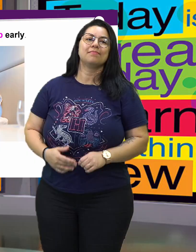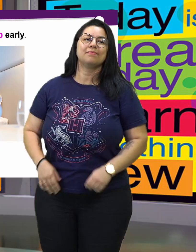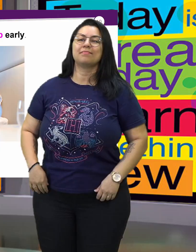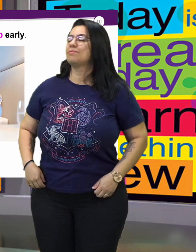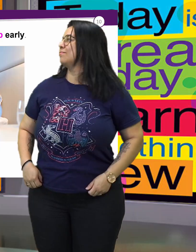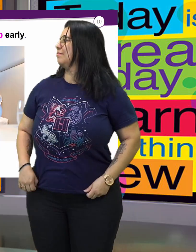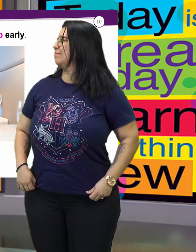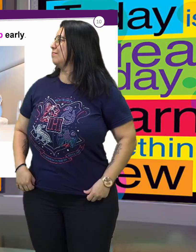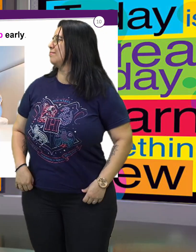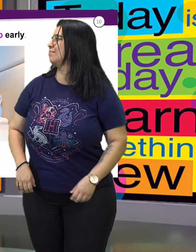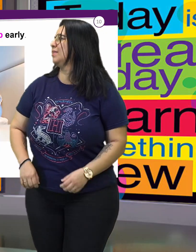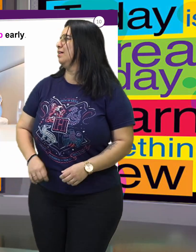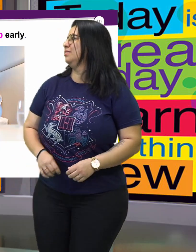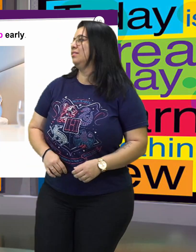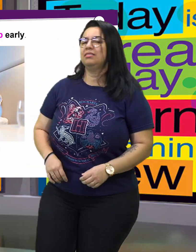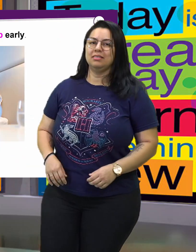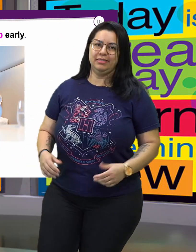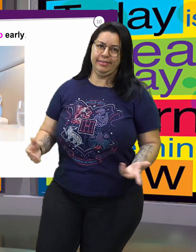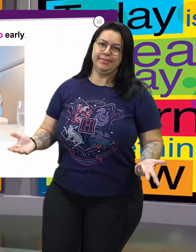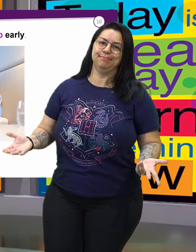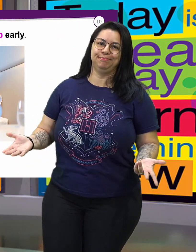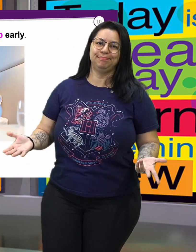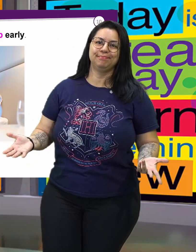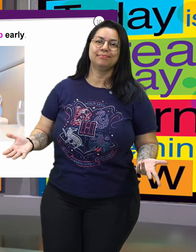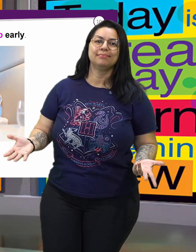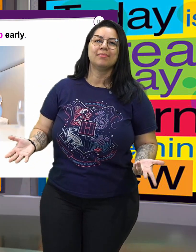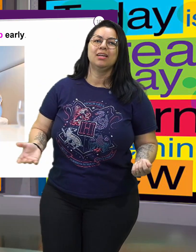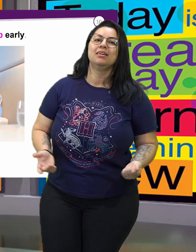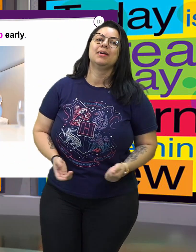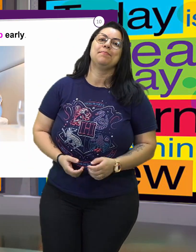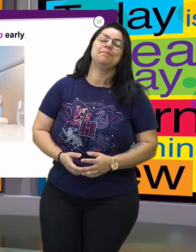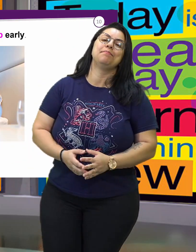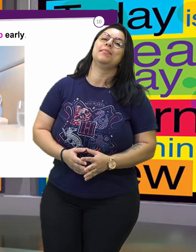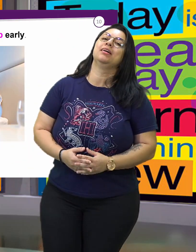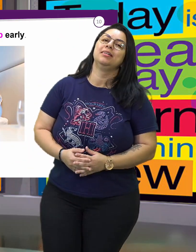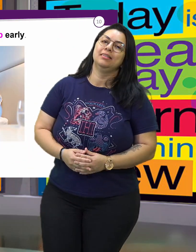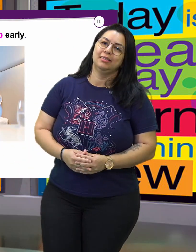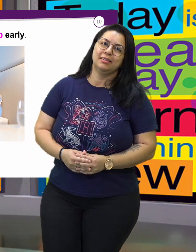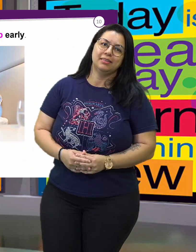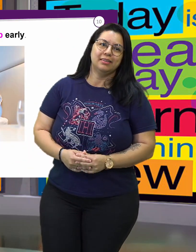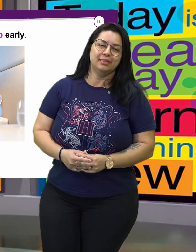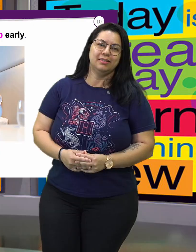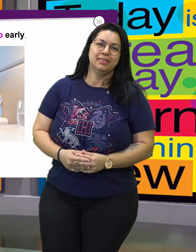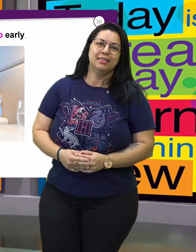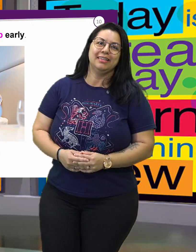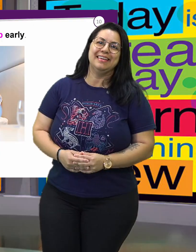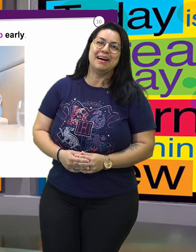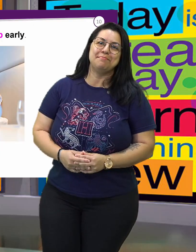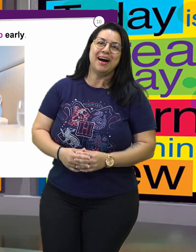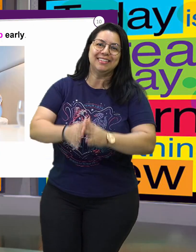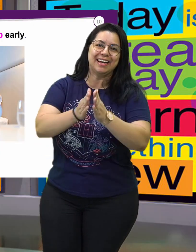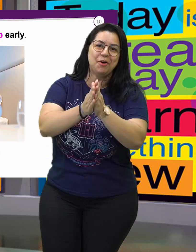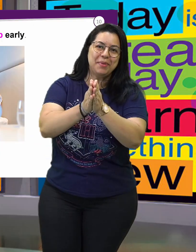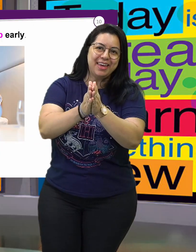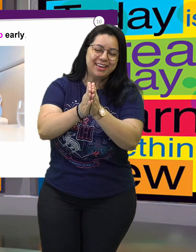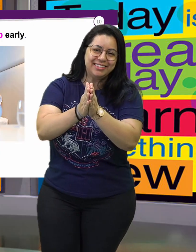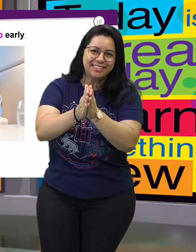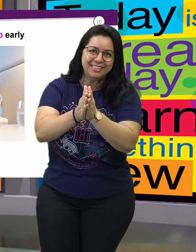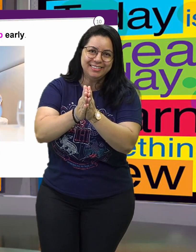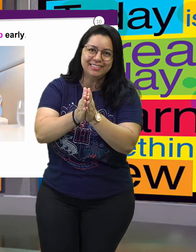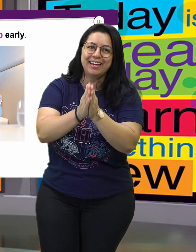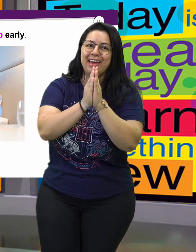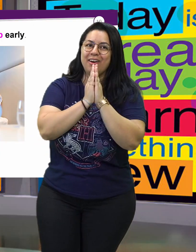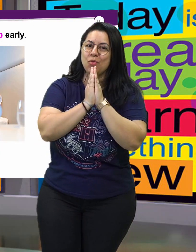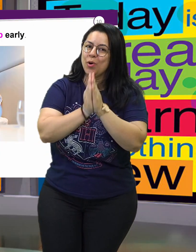falasse if I was you, estaria correto? Todo mundo iria entender. Mas que você, para que saiba do fundo do seu coração...